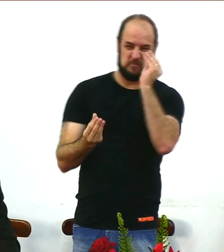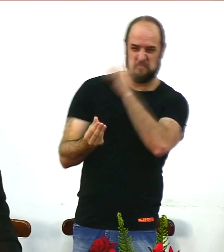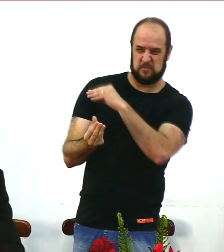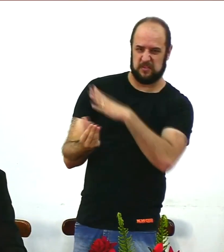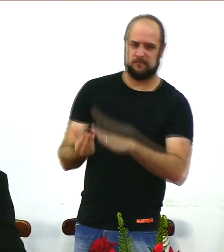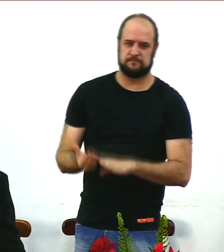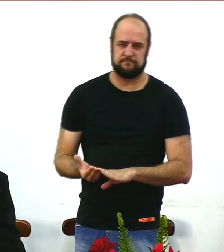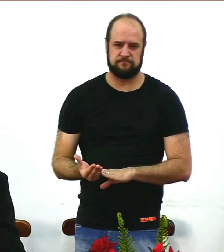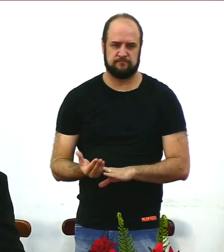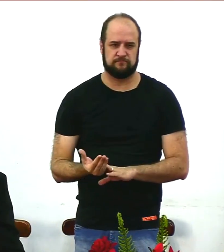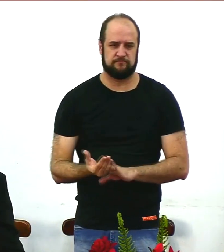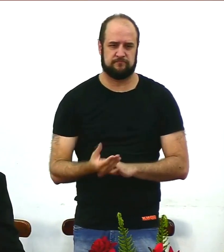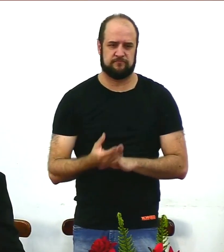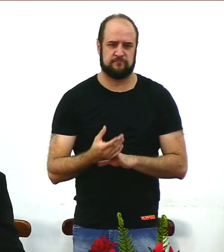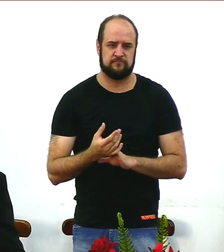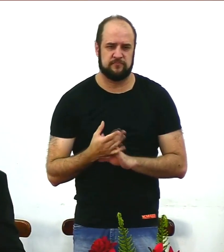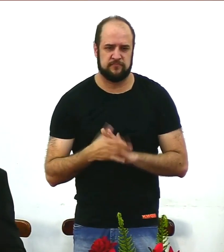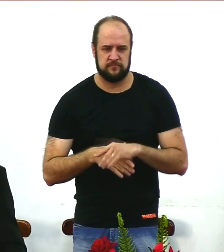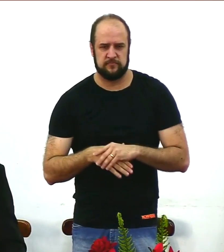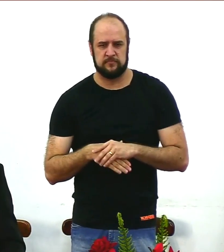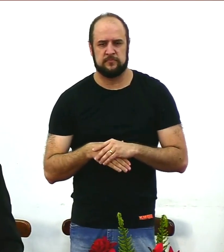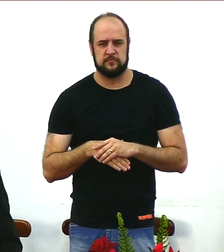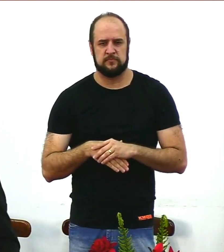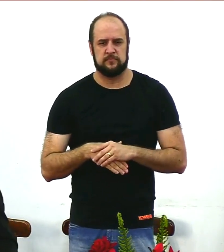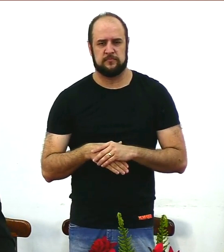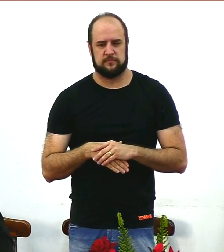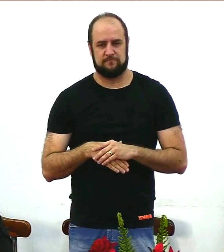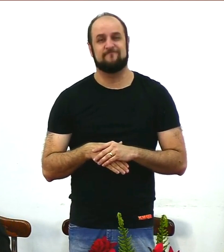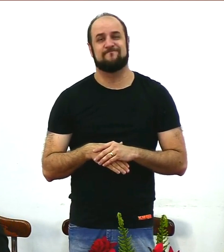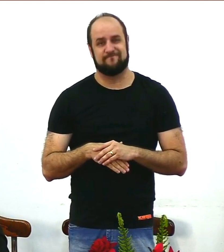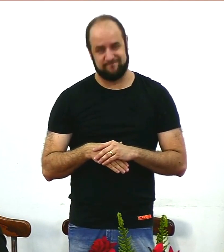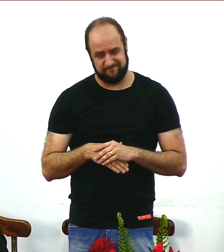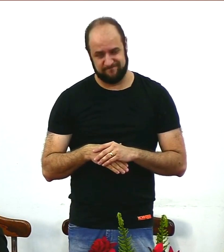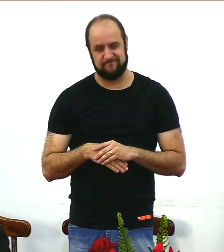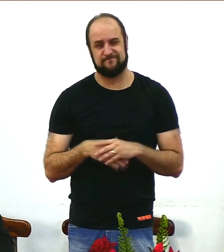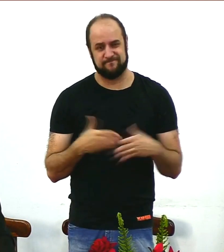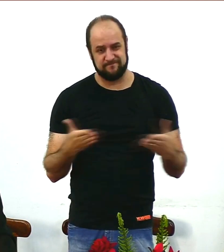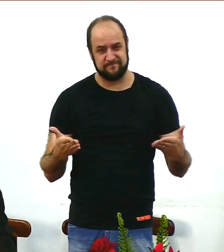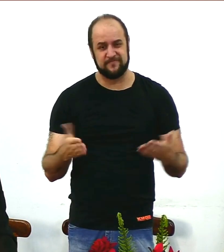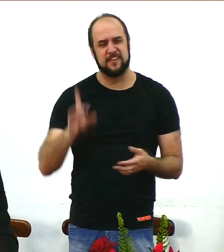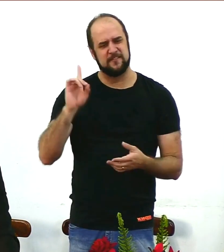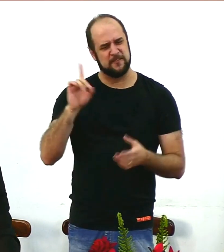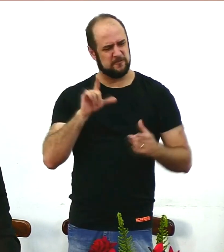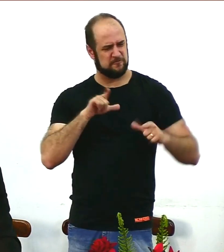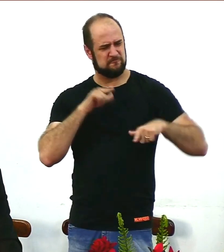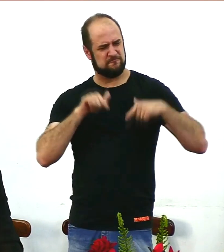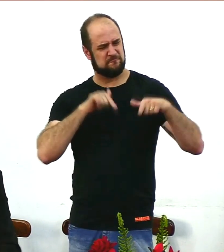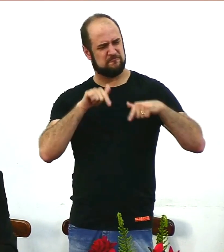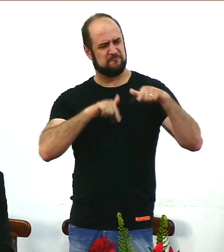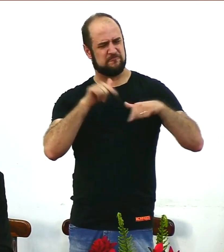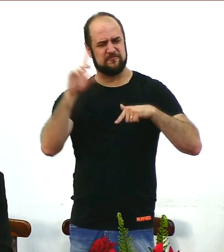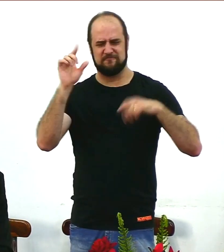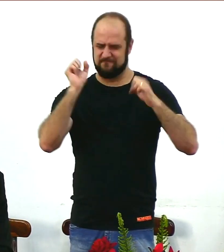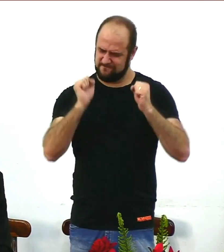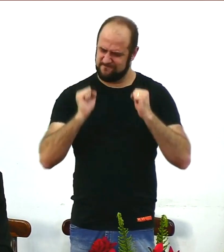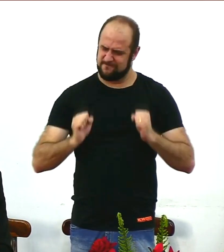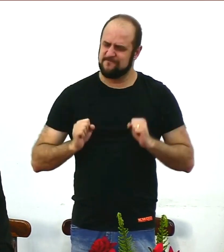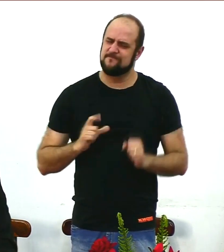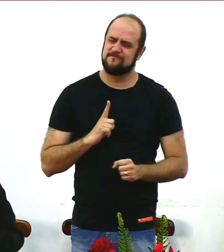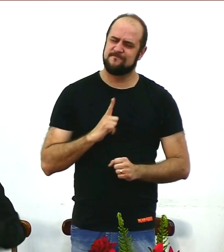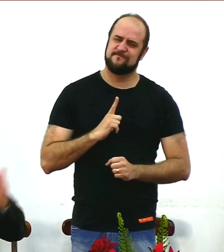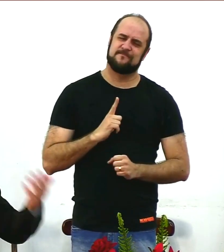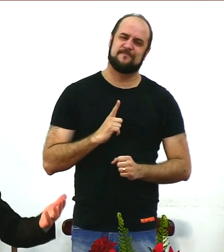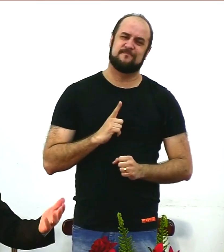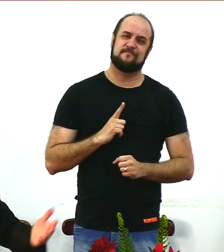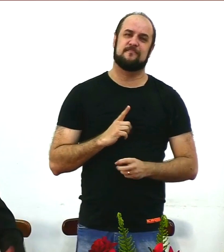mais importante se ela não for para o Senhor. Interessante, né? Não conseguir viver mais para si mesmo. O que muitas